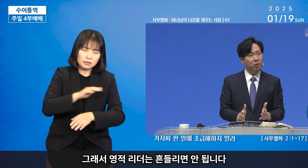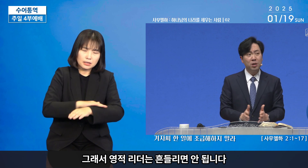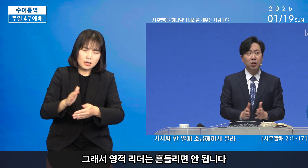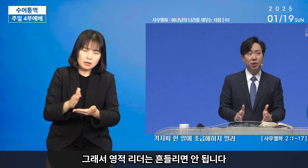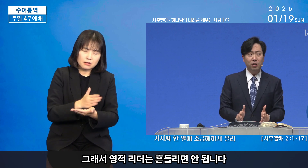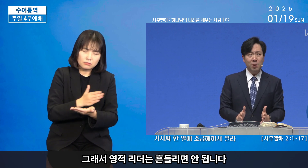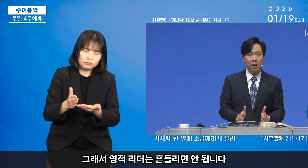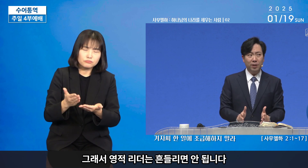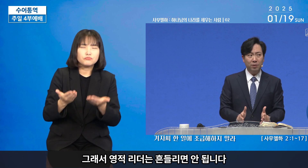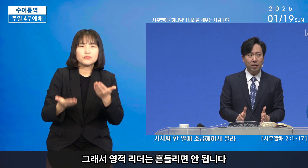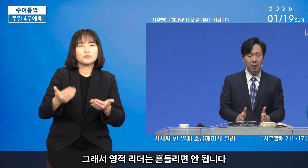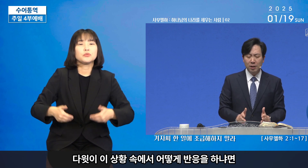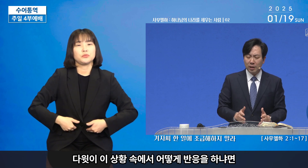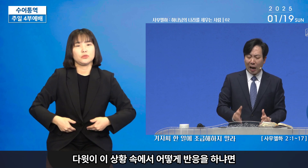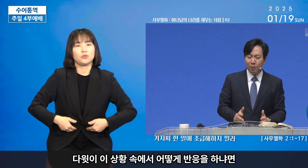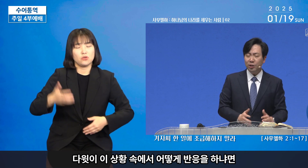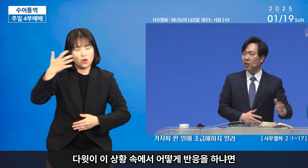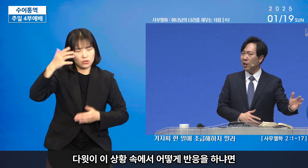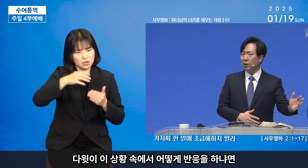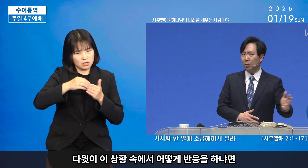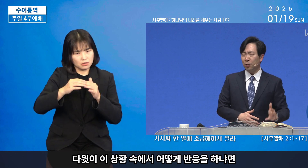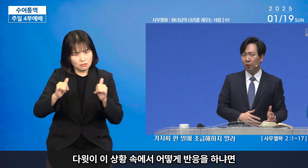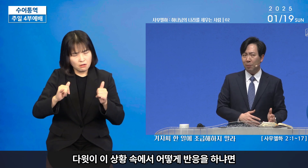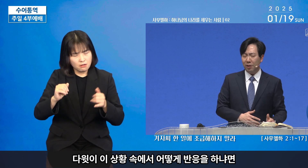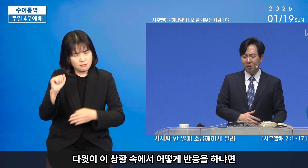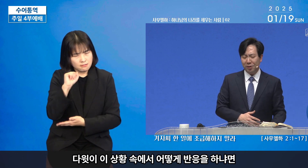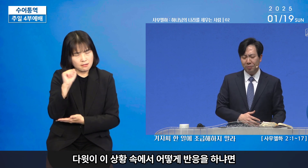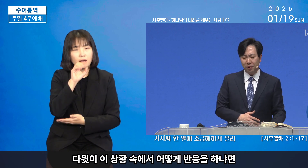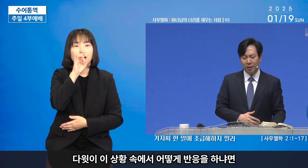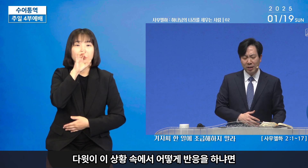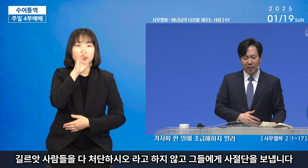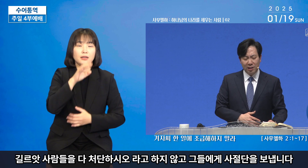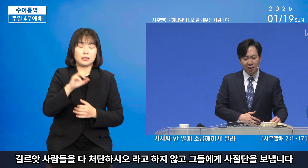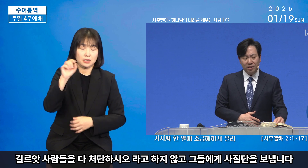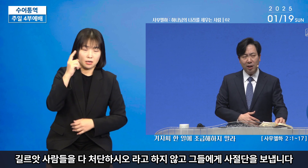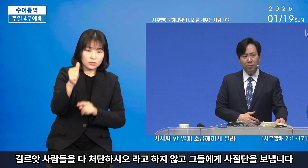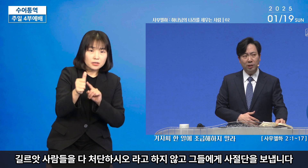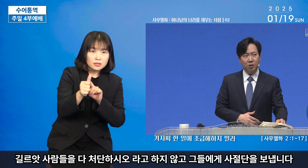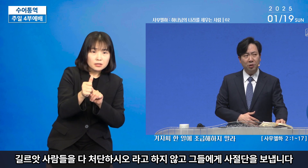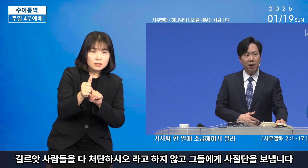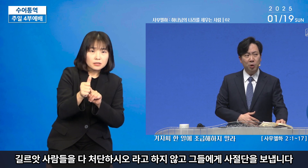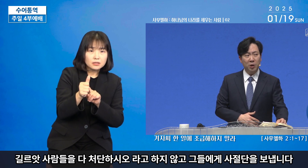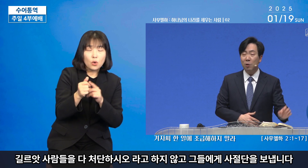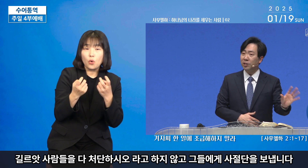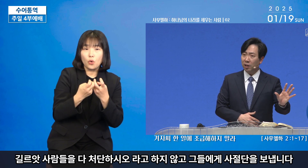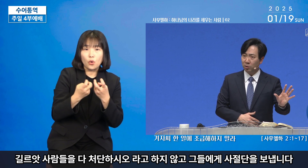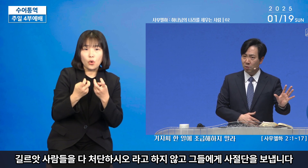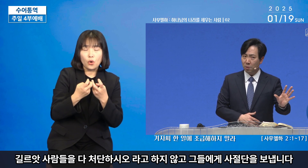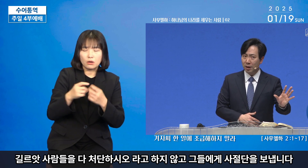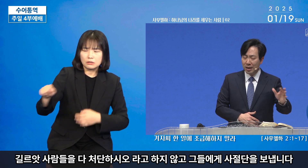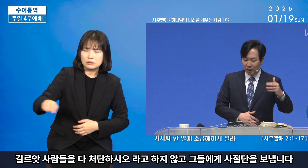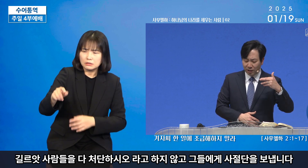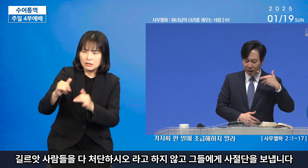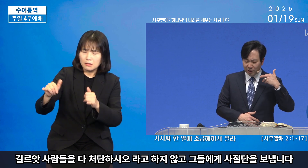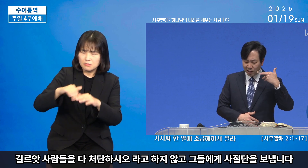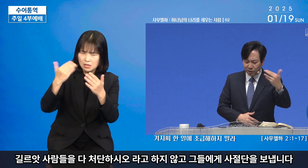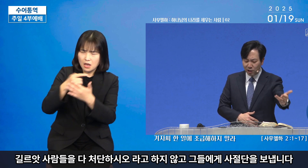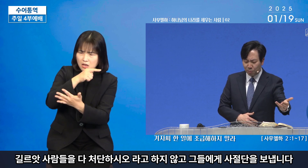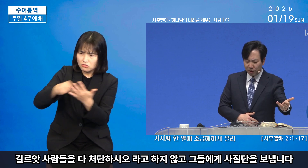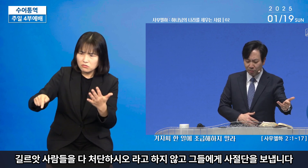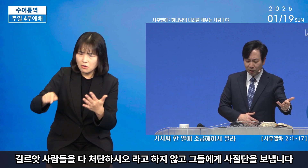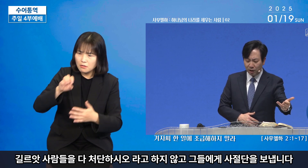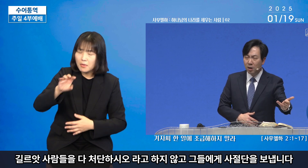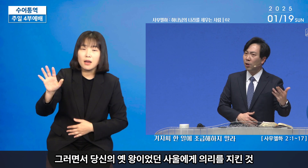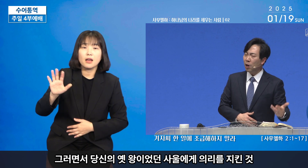영적 리더는 흔들리면 안 됩니다. 다윗이 이 상황 속에서 어떻게 반응을 하냐면, 길앗 사람들을 다 처단하시오 라고 하지 않고 그들에게